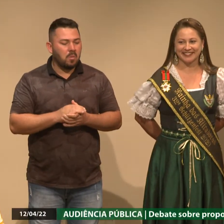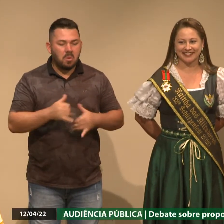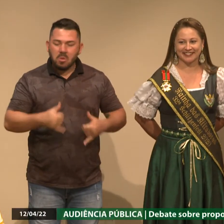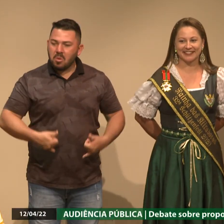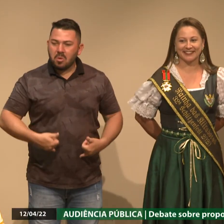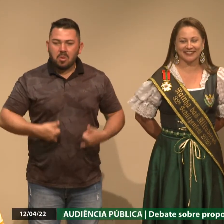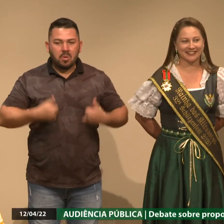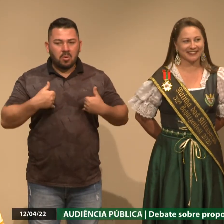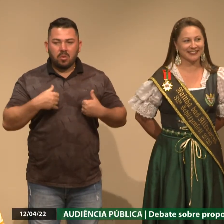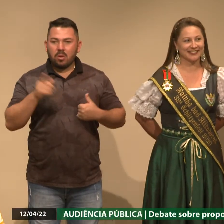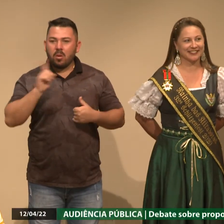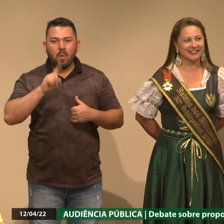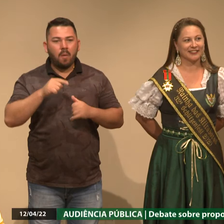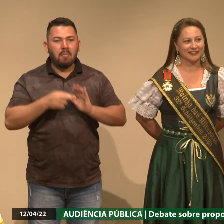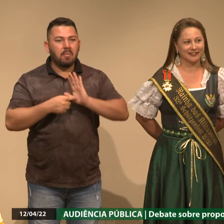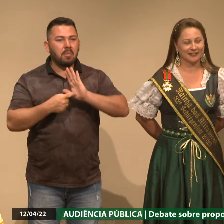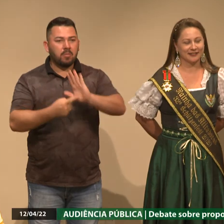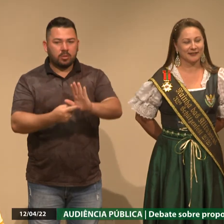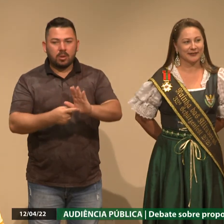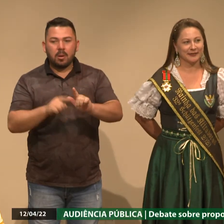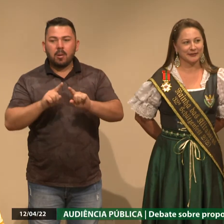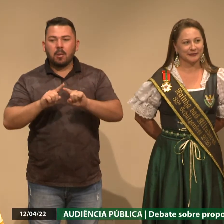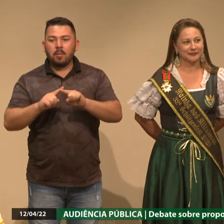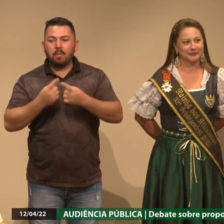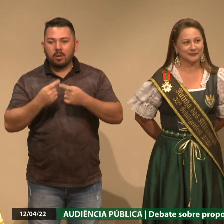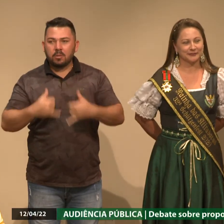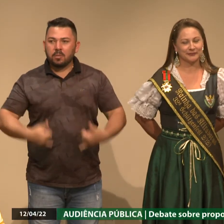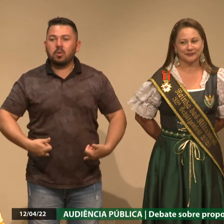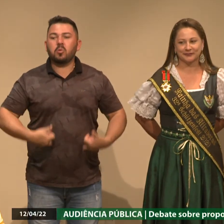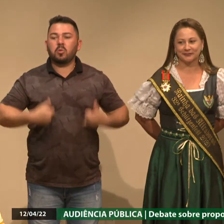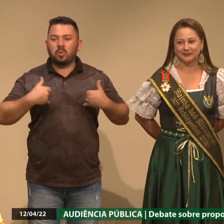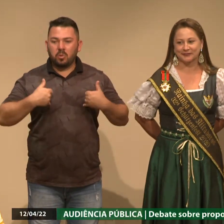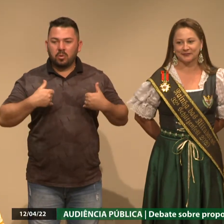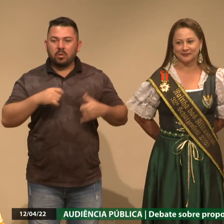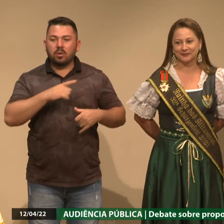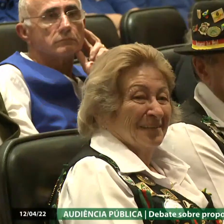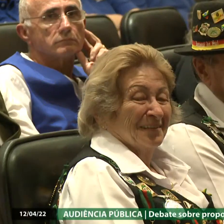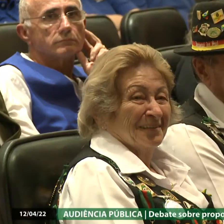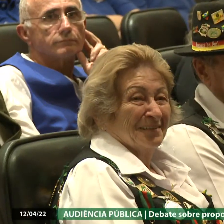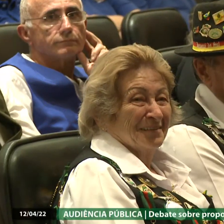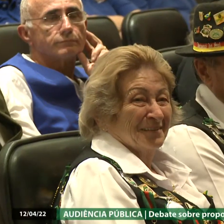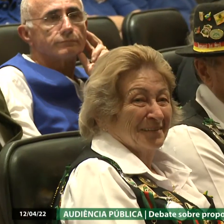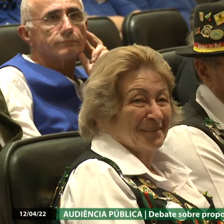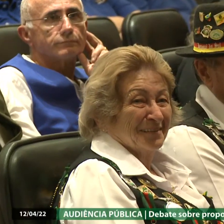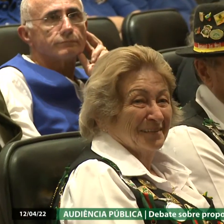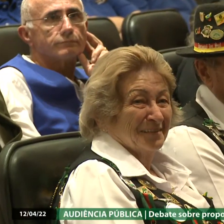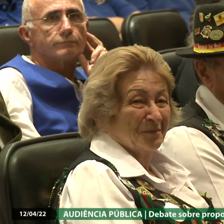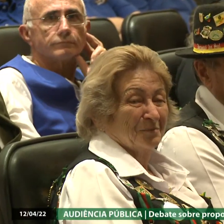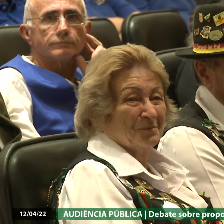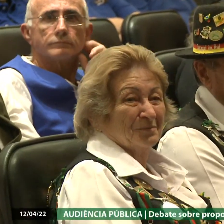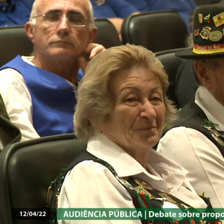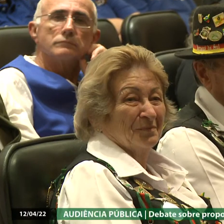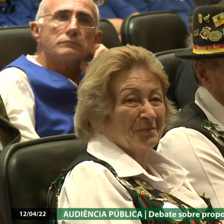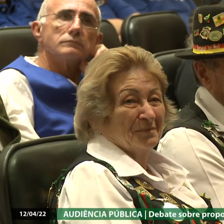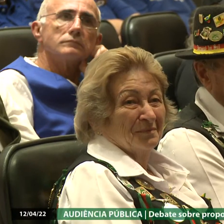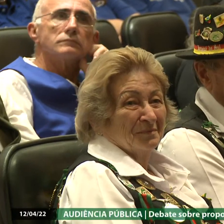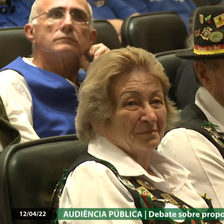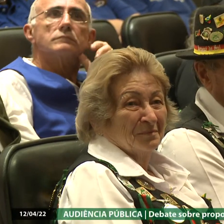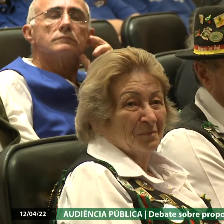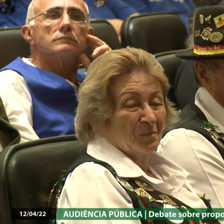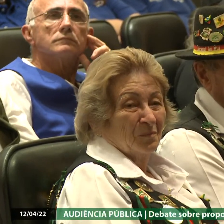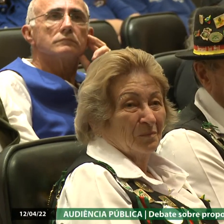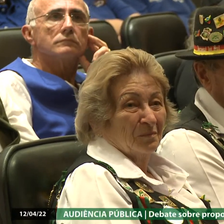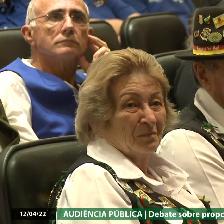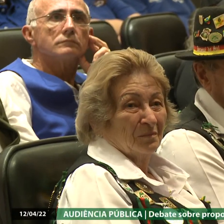muito orgulho não é preciso ir mas sim pelo orgulho que eles tiveram nas suas conquistas e podem ter